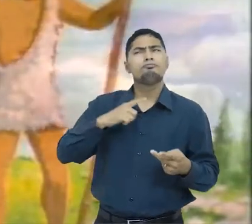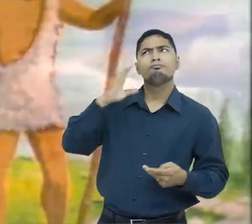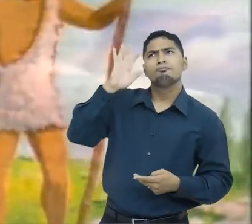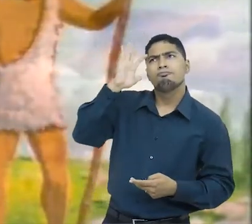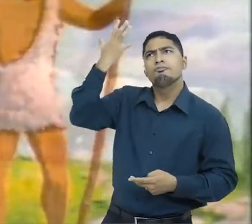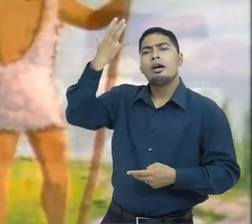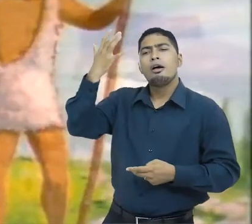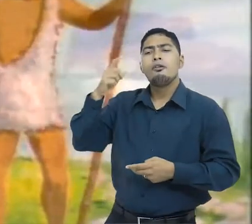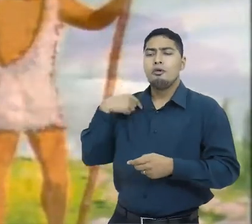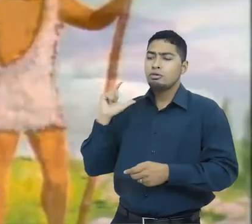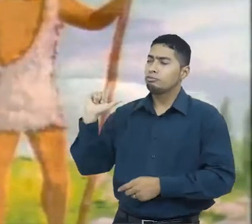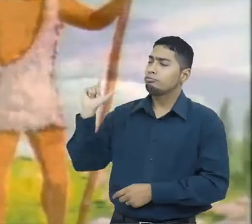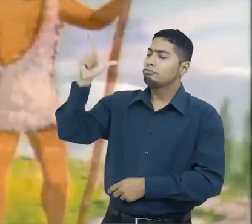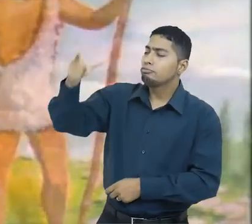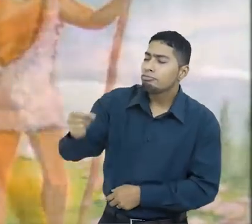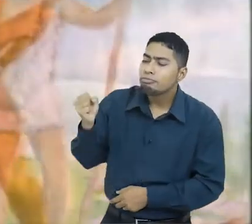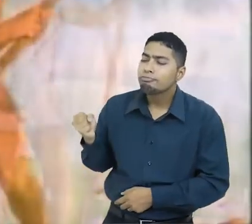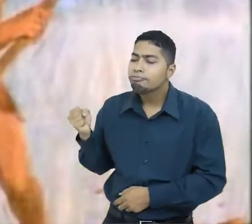ovelhas. Caim escolheu ser lavrador.